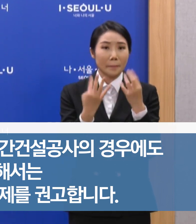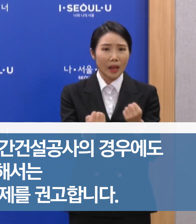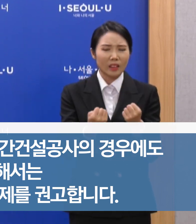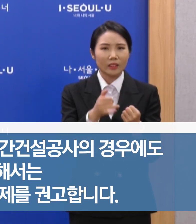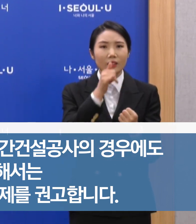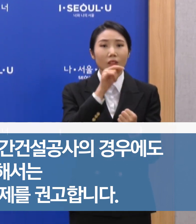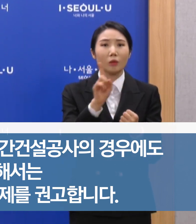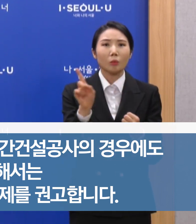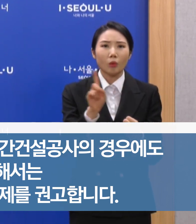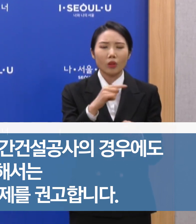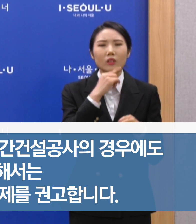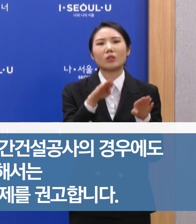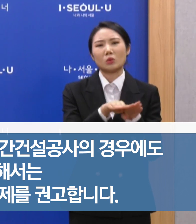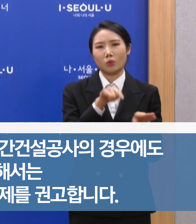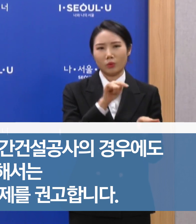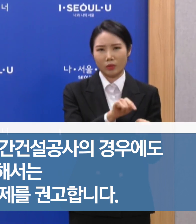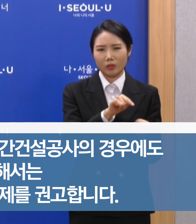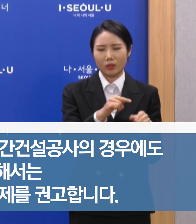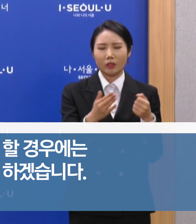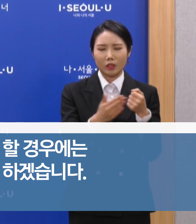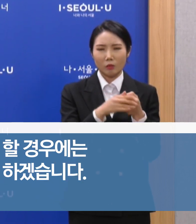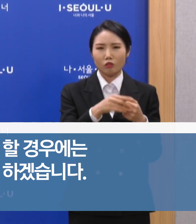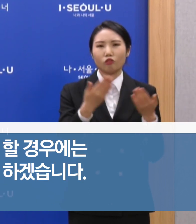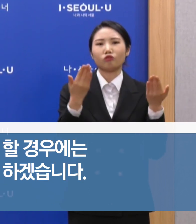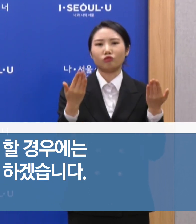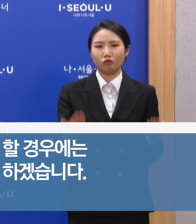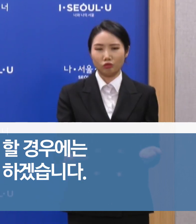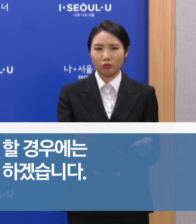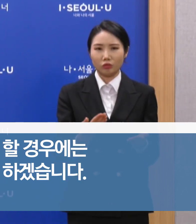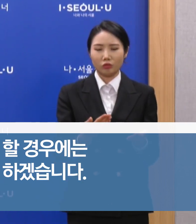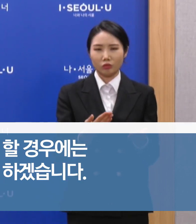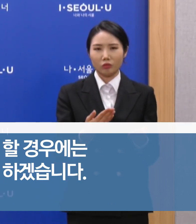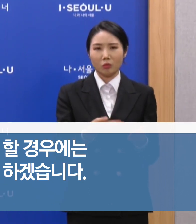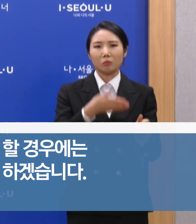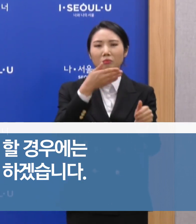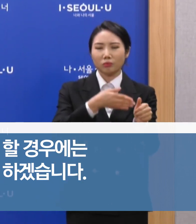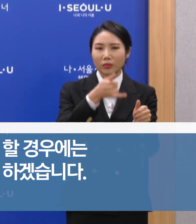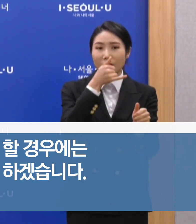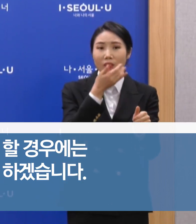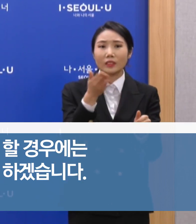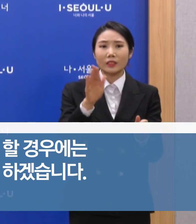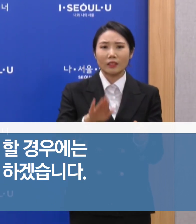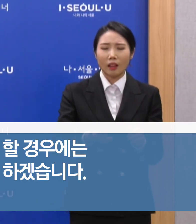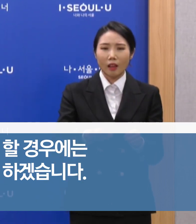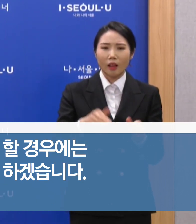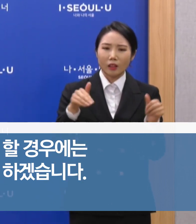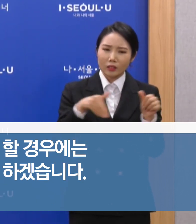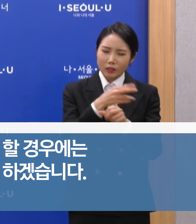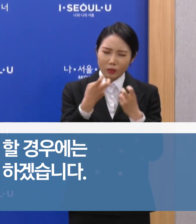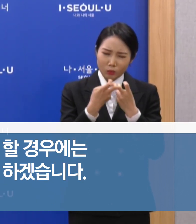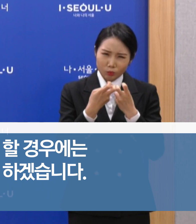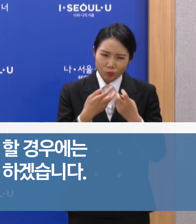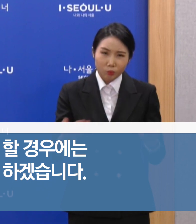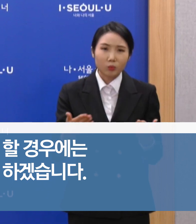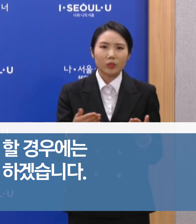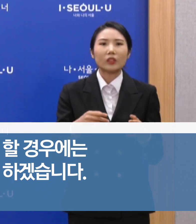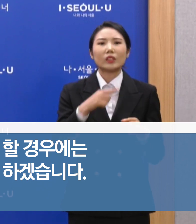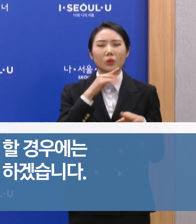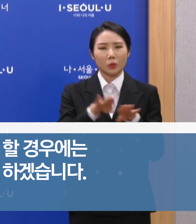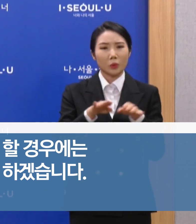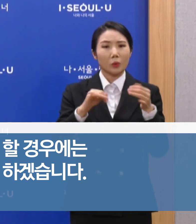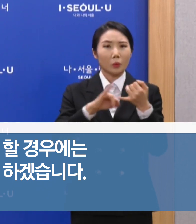일요일에 휴무제를 권고합니다. 다만 부득이하게 일요일 공사를 해야 할 경우에는 감리 상주 의무화